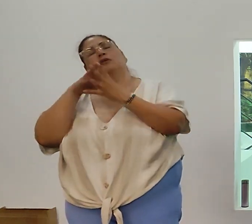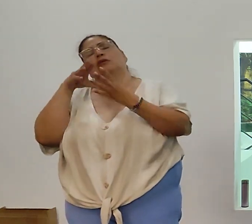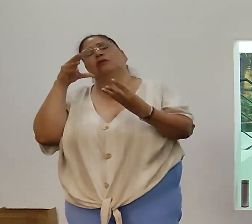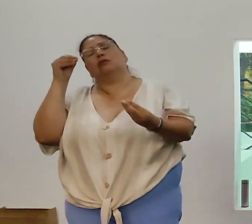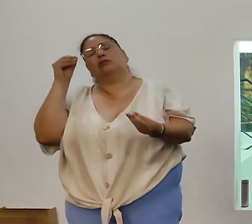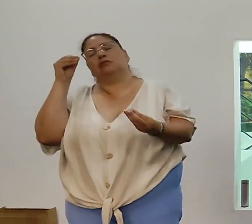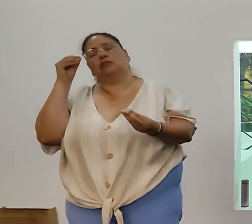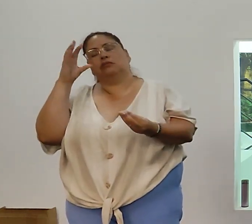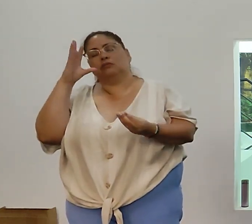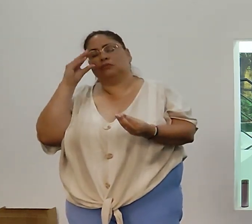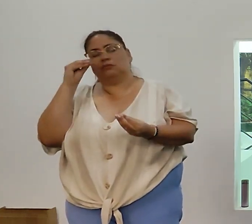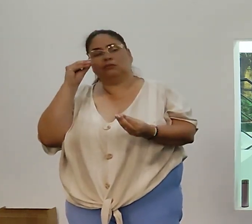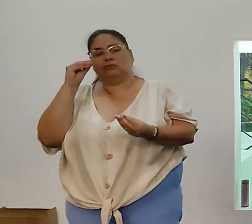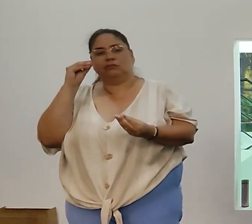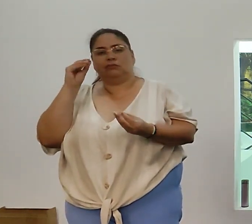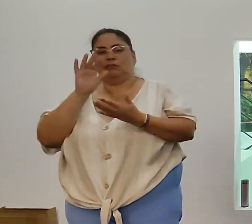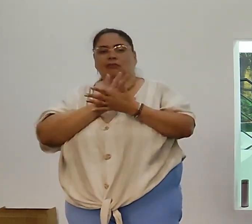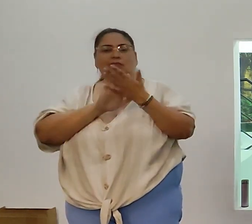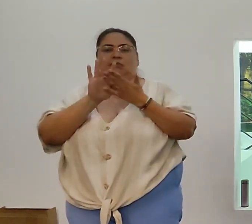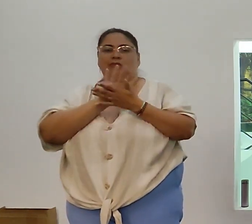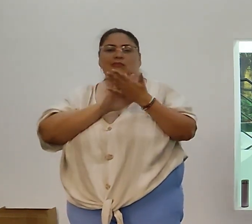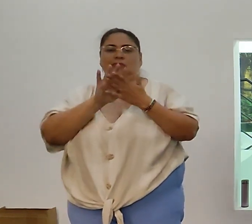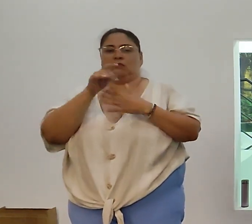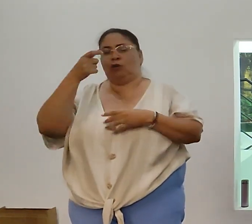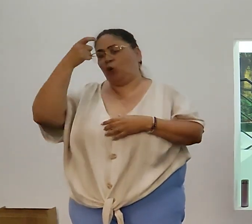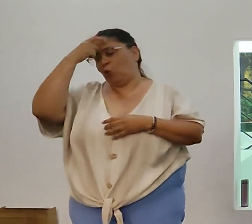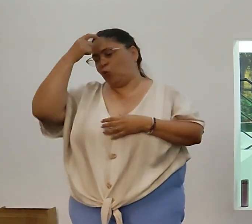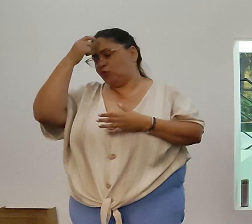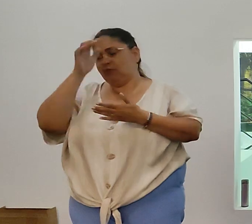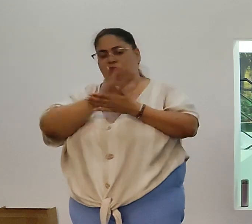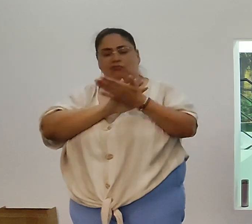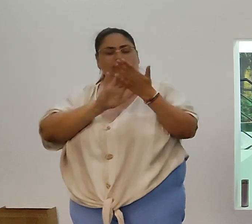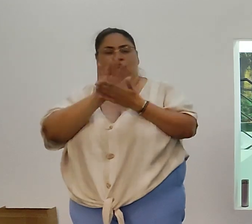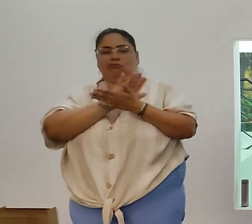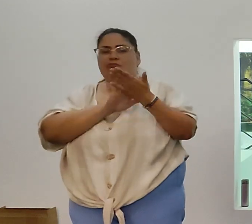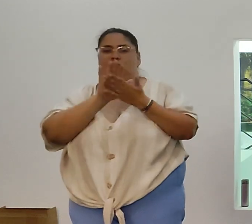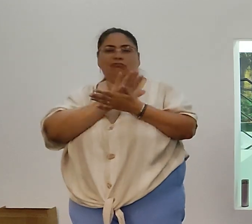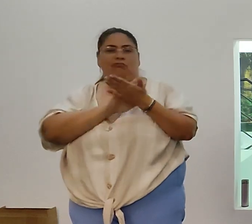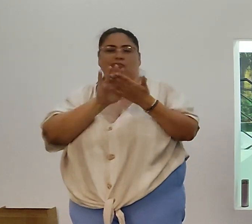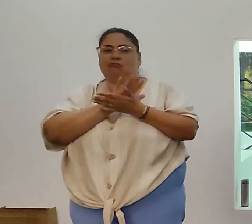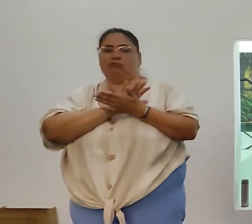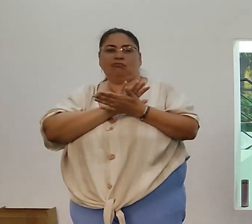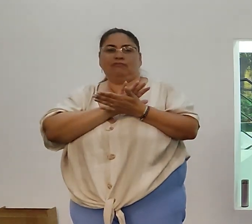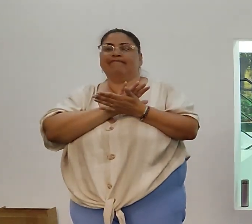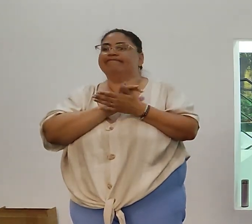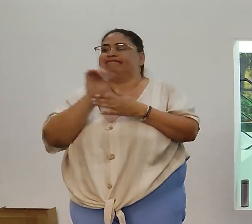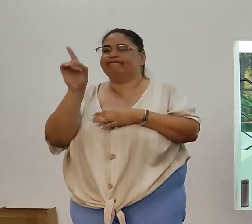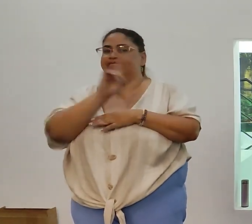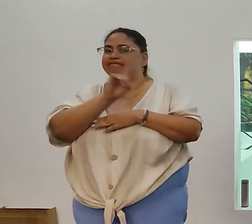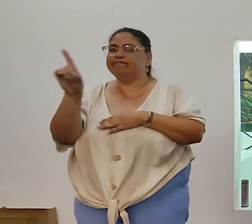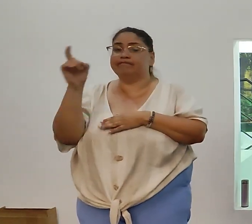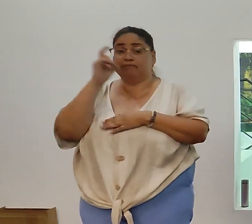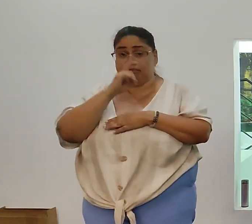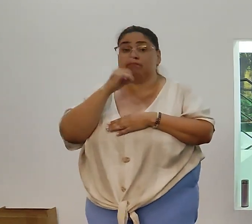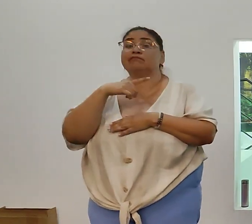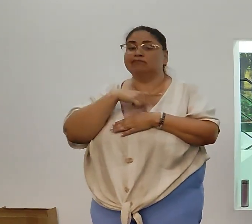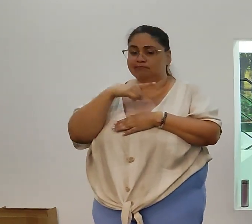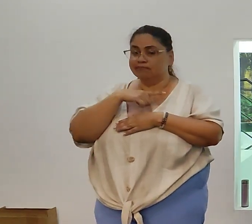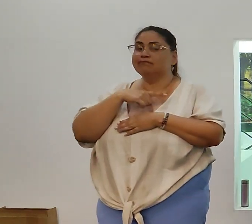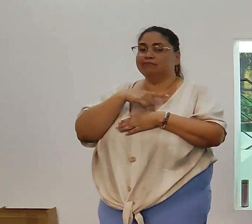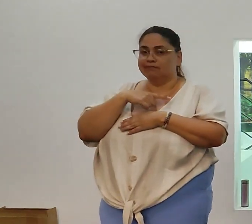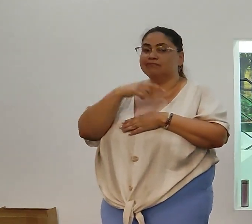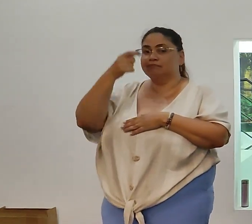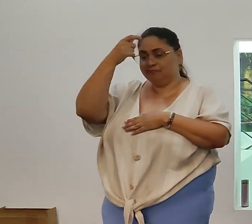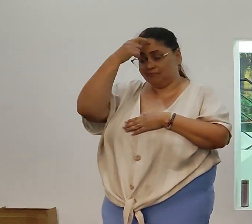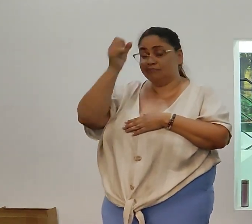alma, que nós não teremos a consciência lá, nós estaremos plenamente conscientes no